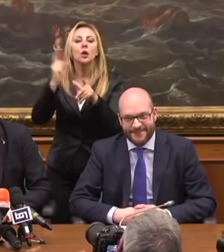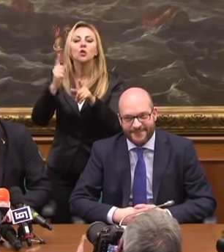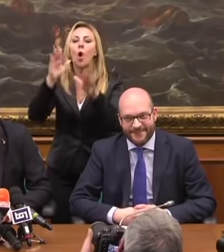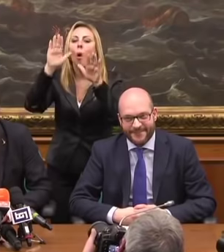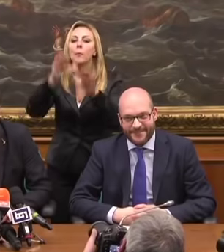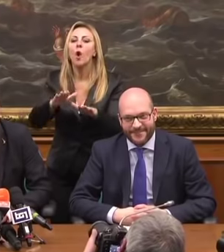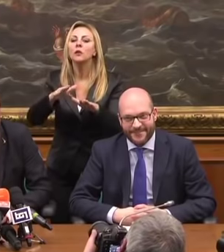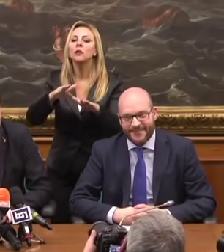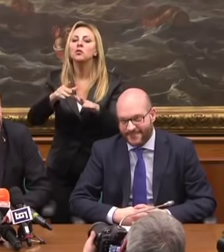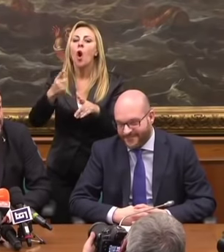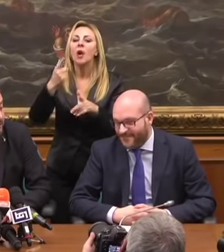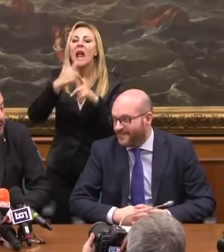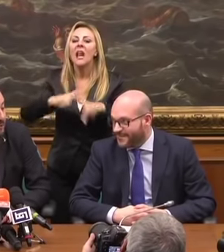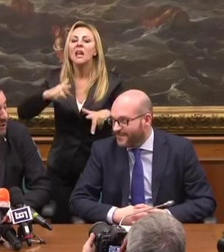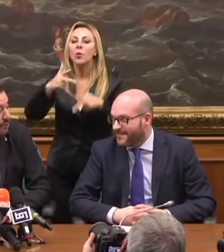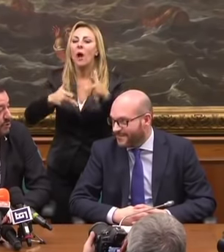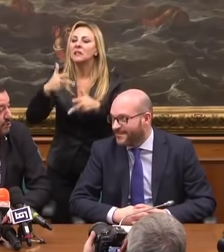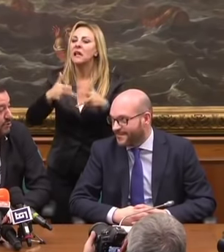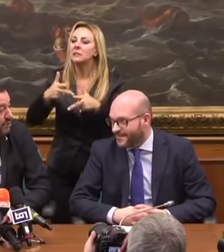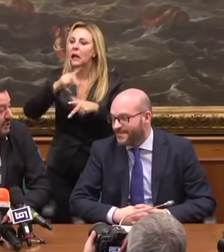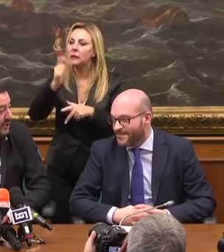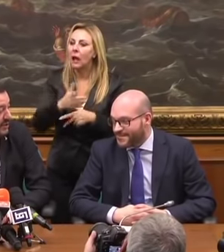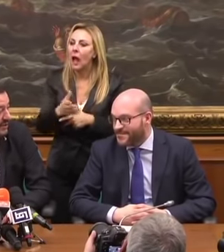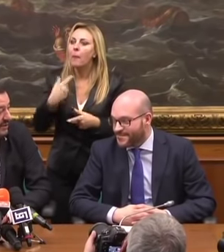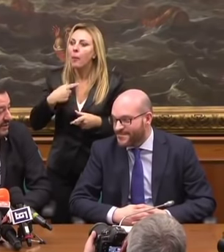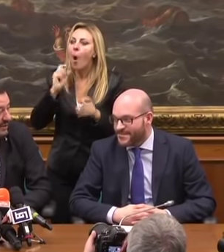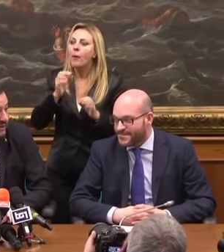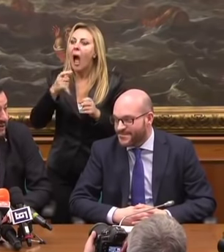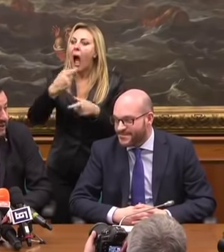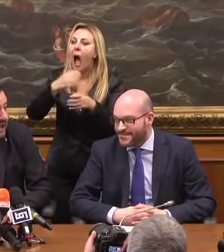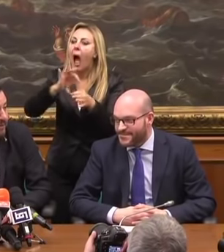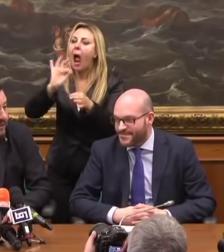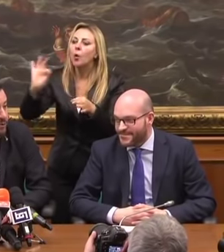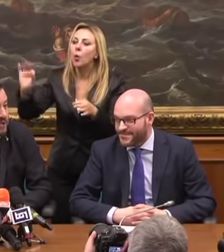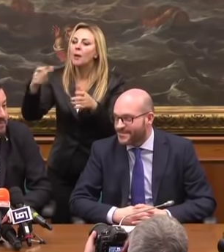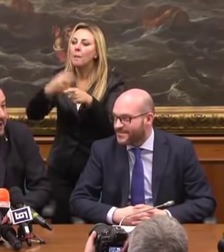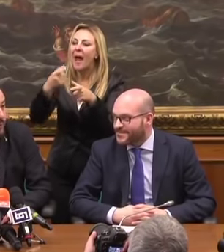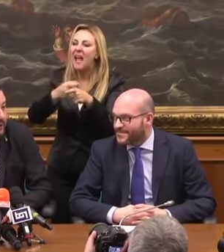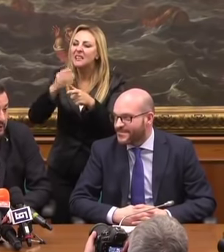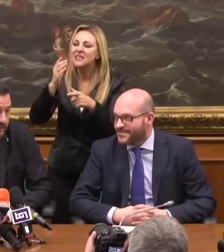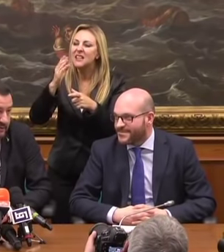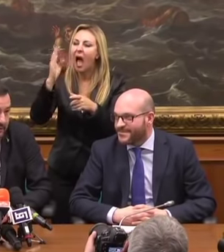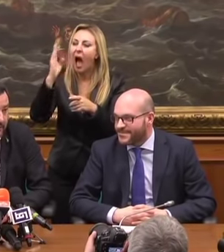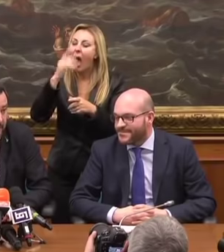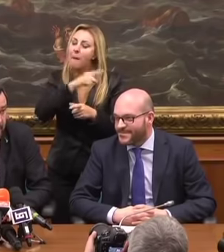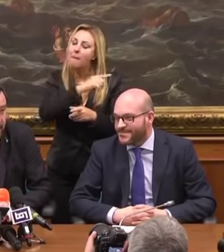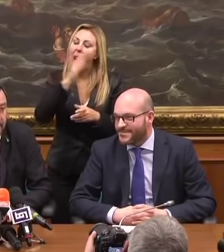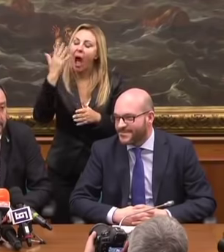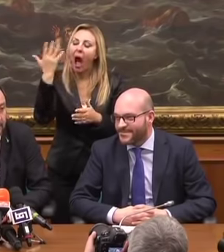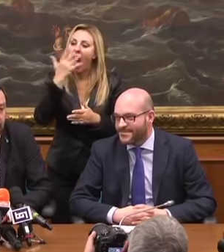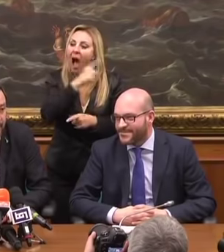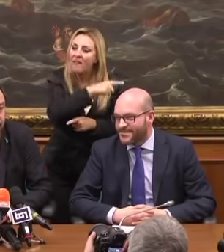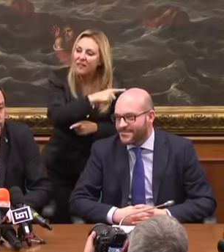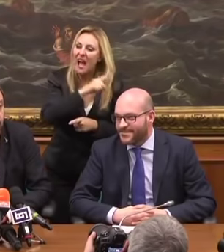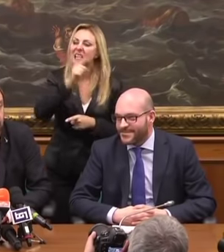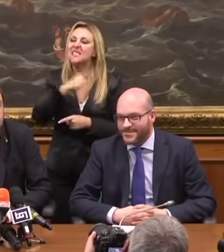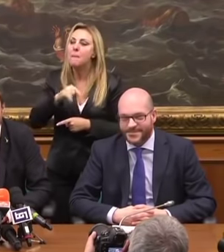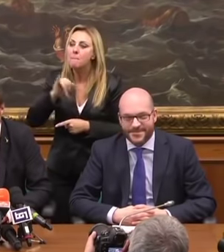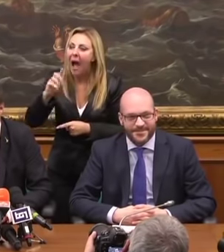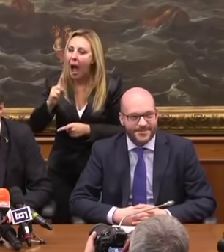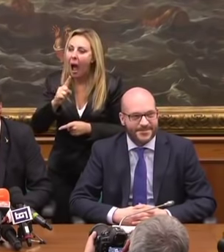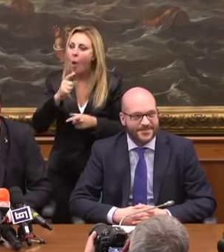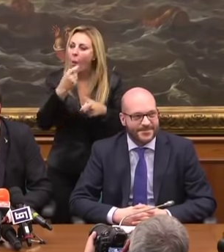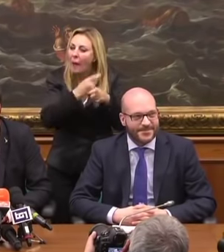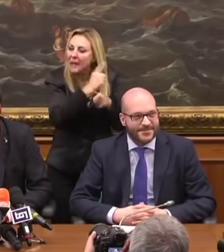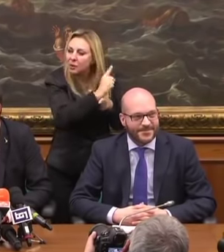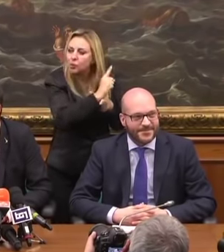sono alcuni paesi africani che ce l'hanno addirittura in Costituzione, il Gambia e lo Zimbabwe. Ecco, noi abbiamo solo da